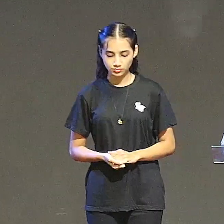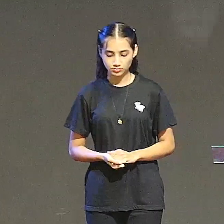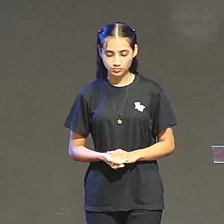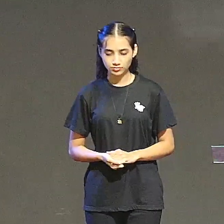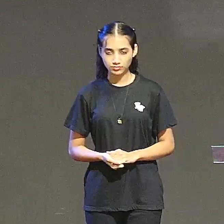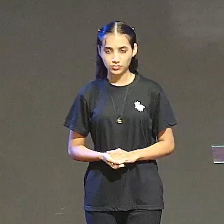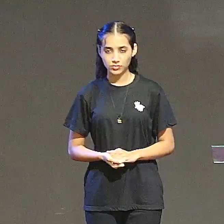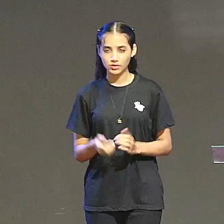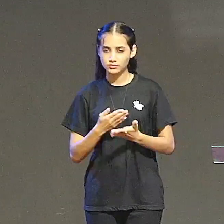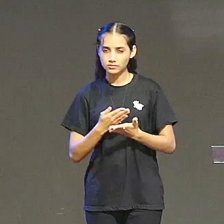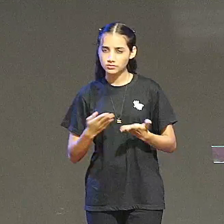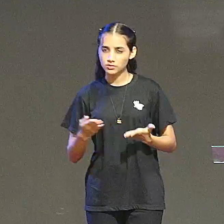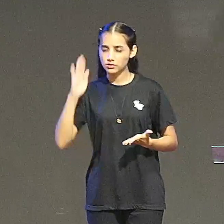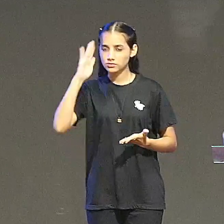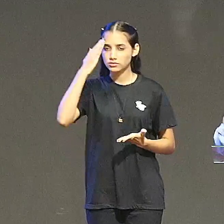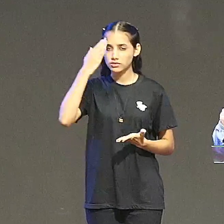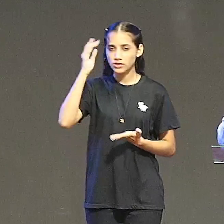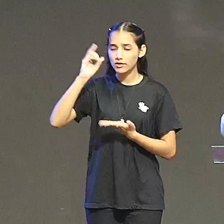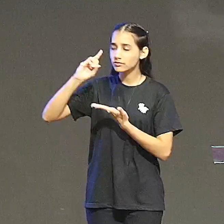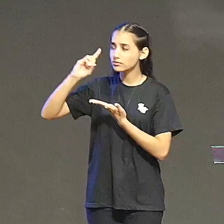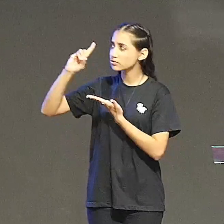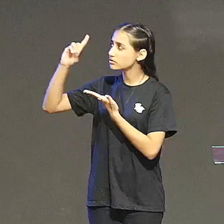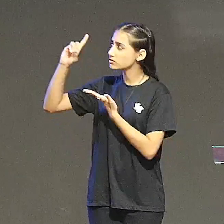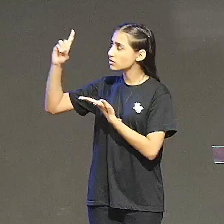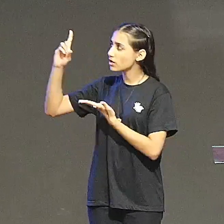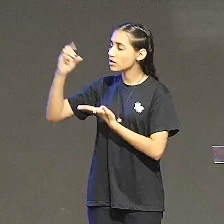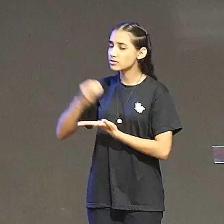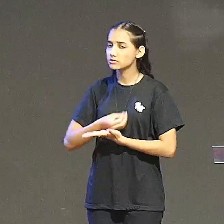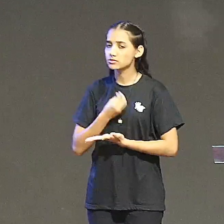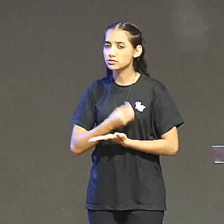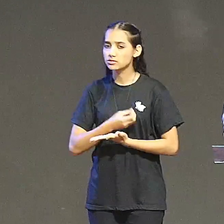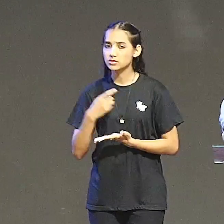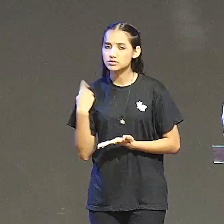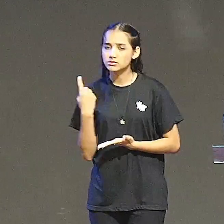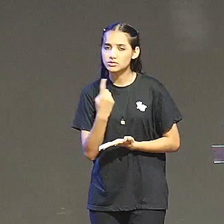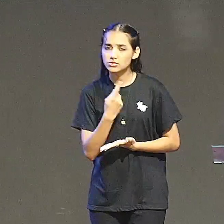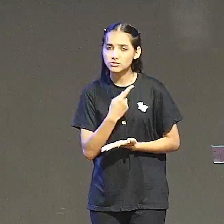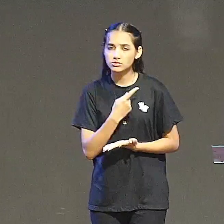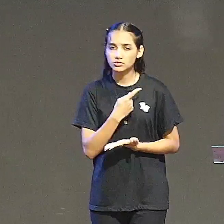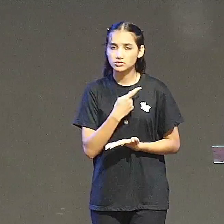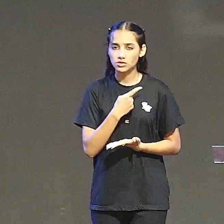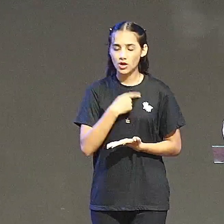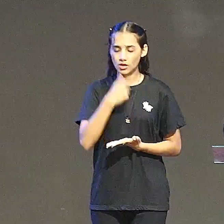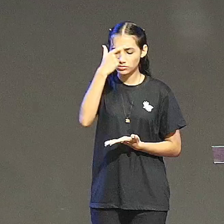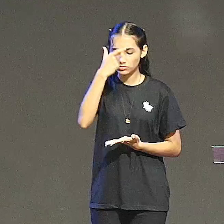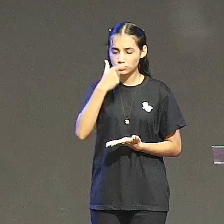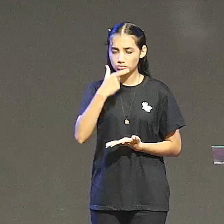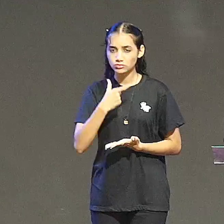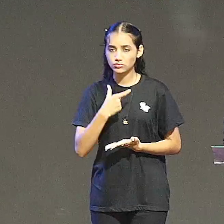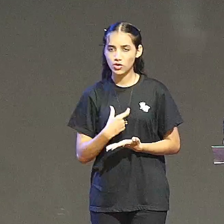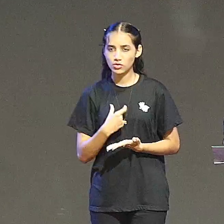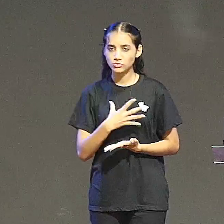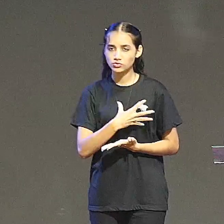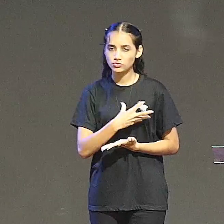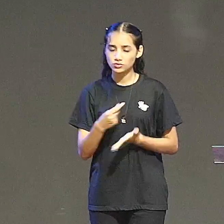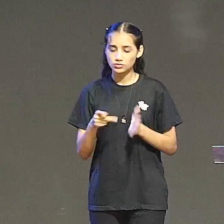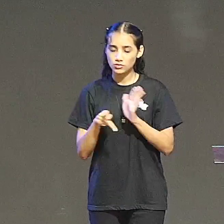que existe um Deus e que você é uma criaturinha tão minúscula é filho